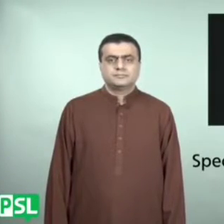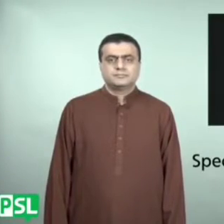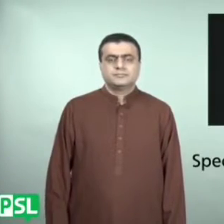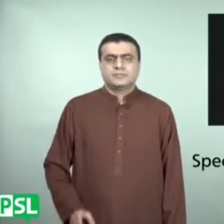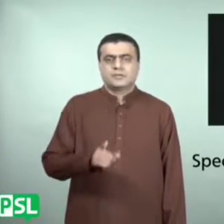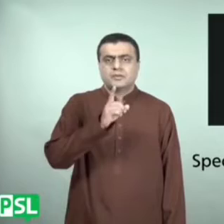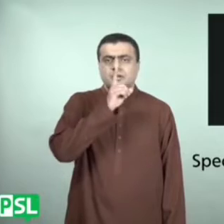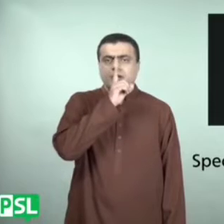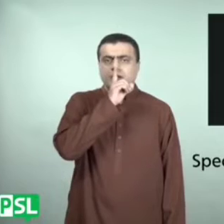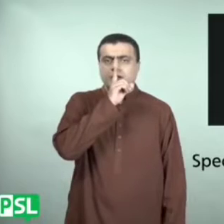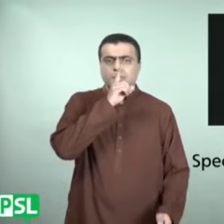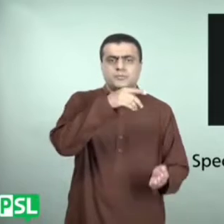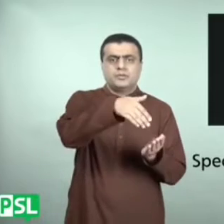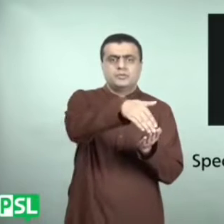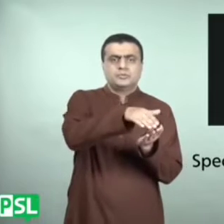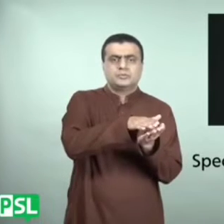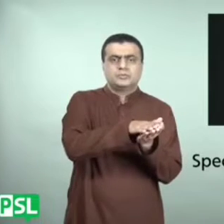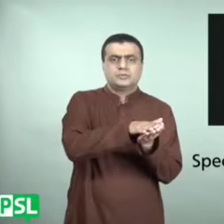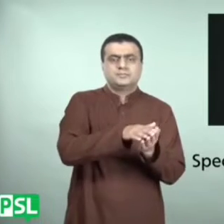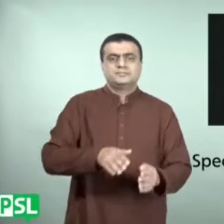اسپیشلٹی ٹوسٹر ٹیفلون,